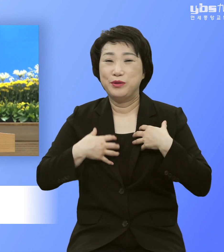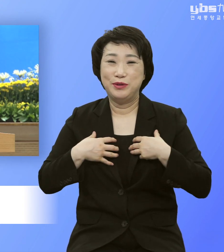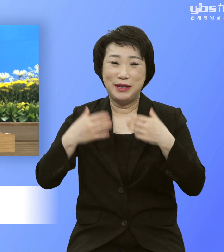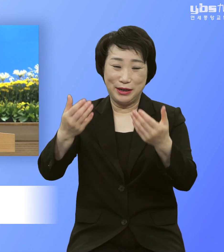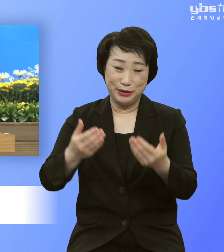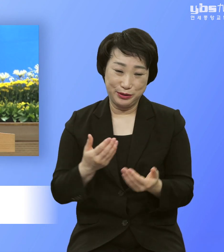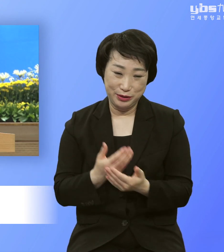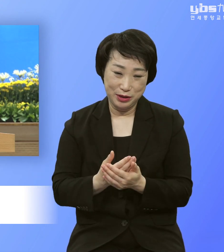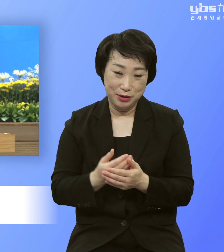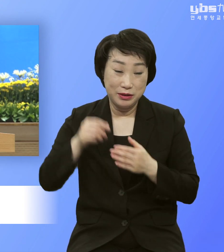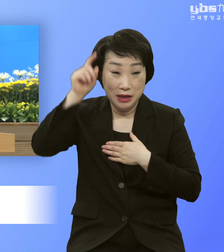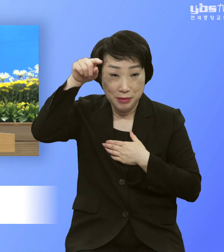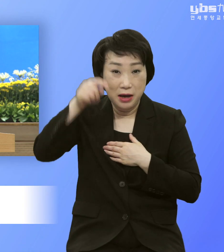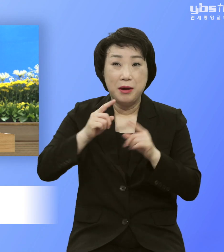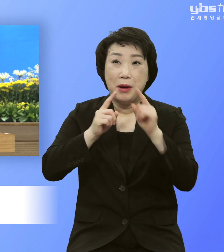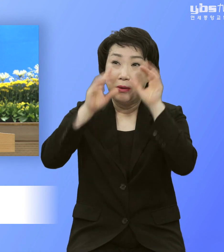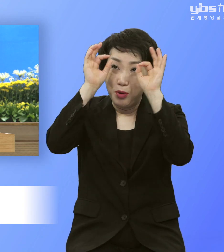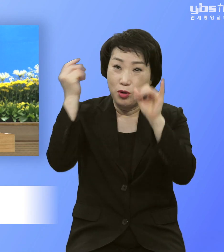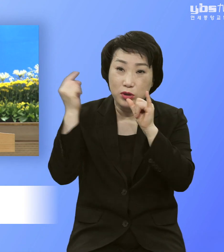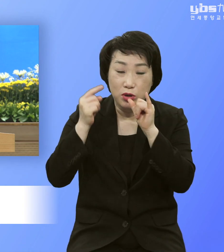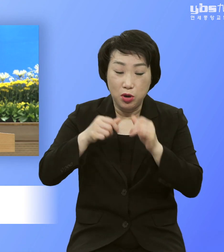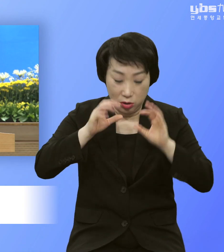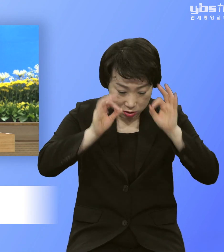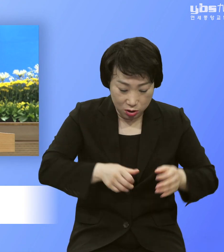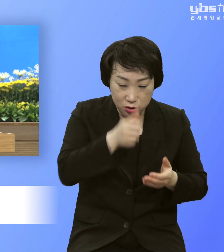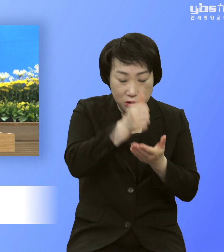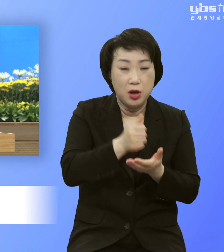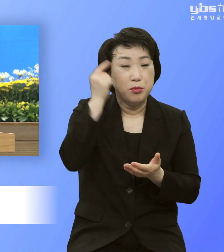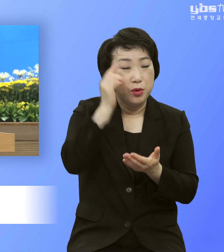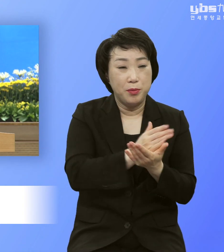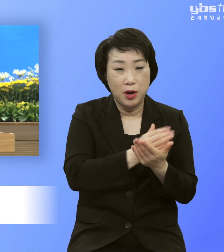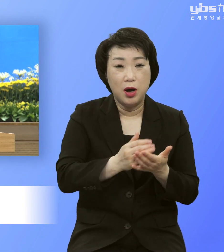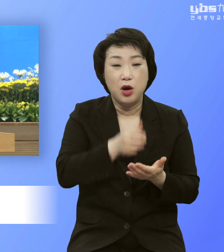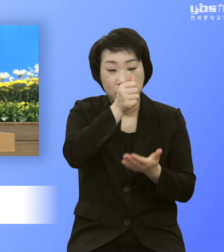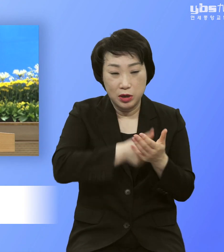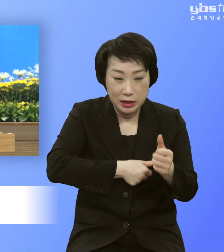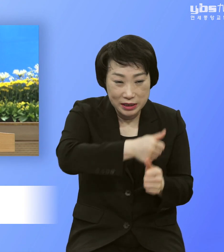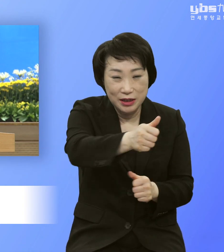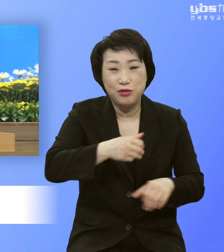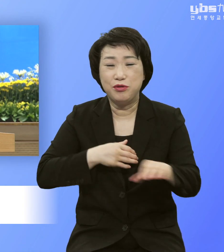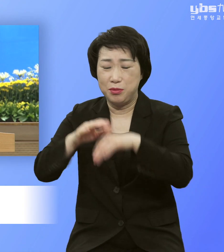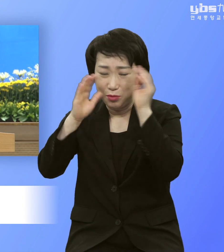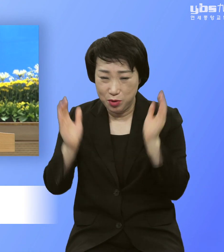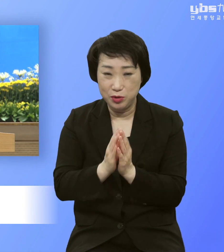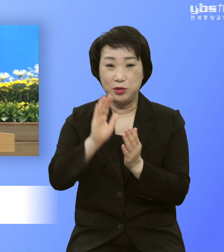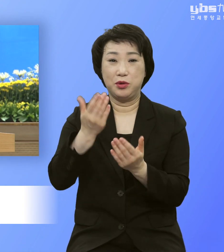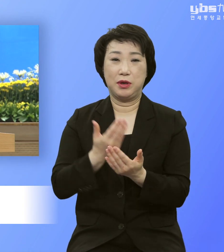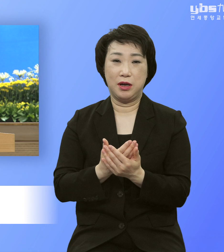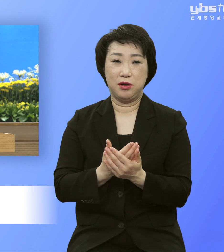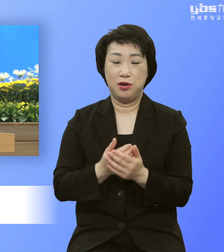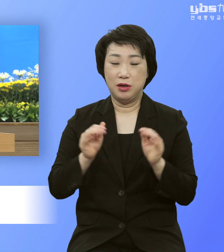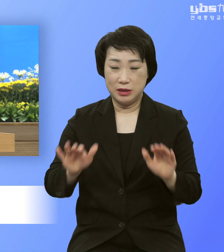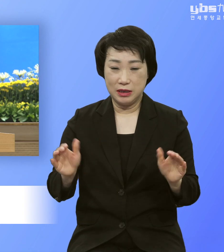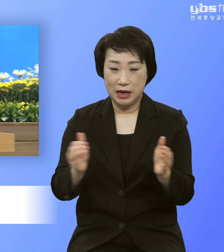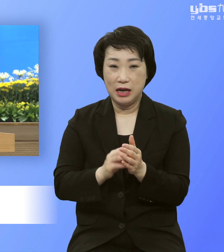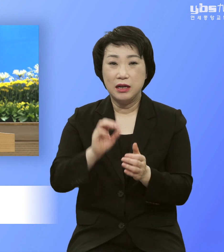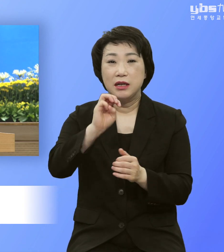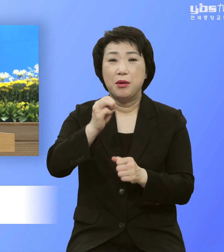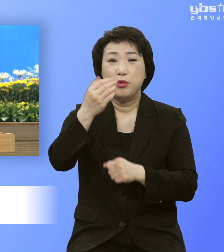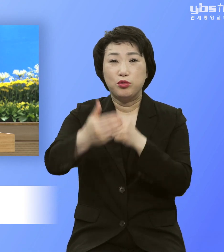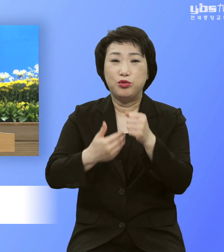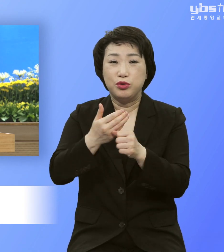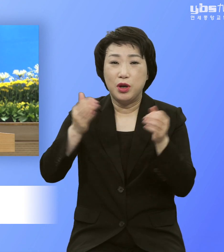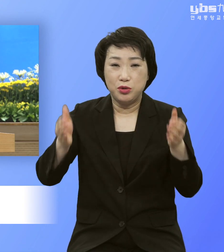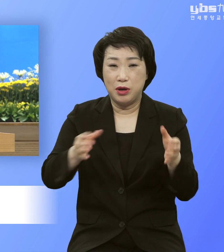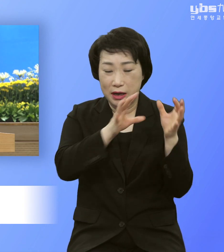하여 주시고 날마다 말씀을 통해 죄를 분별하며 죄를 이기는 우리 모든 연세가족 되도록 인도하여 주시옵소서. 지난 39년간